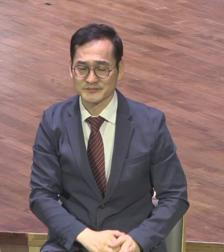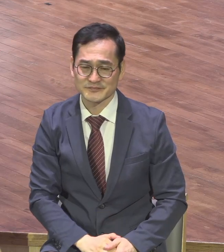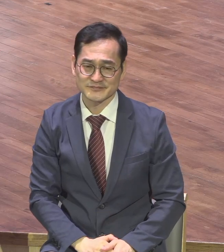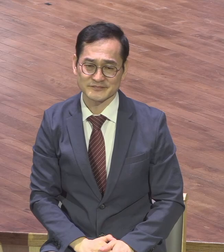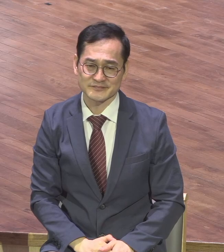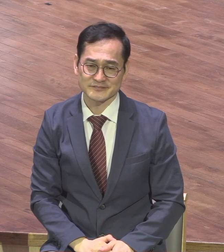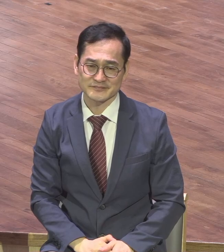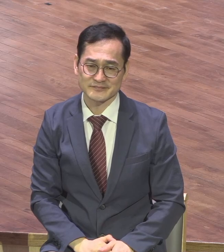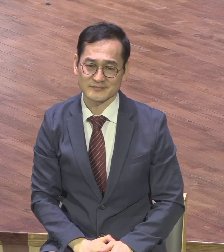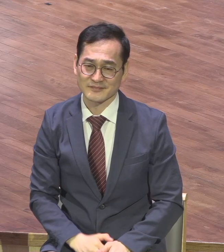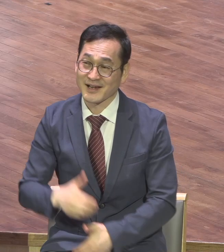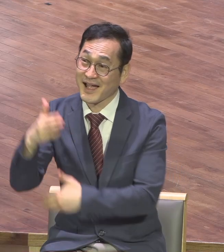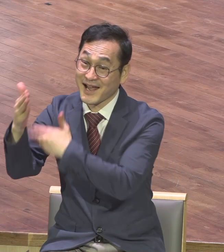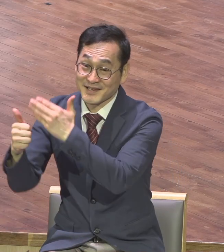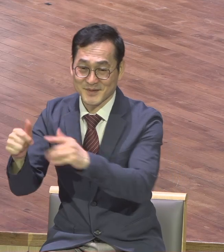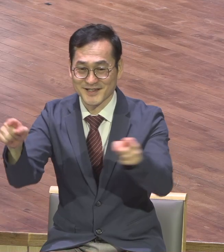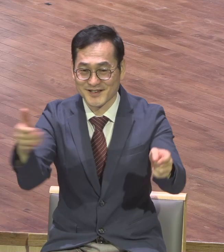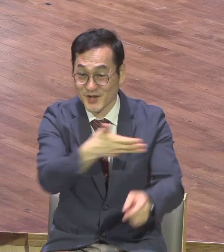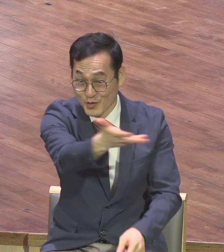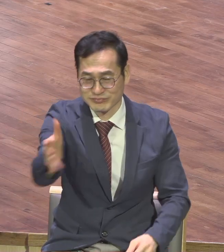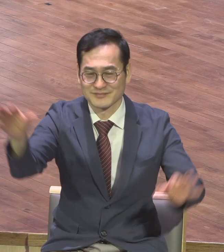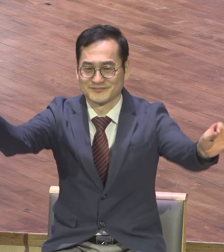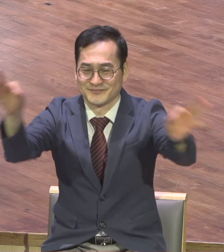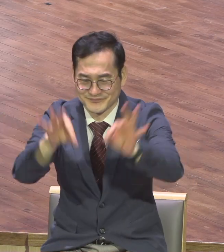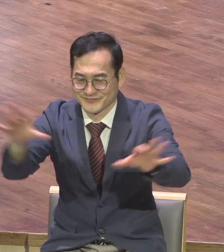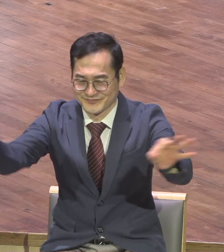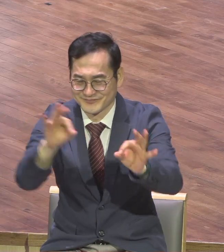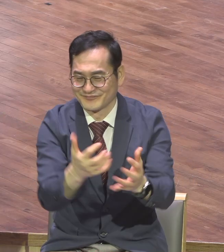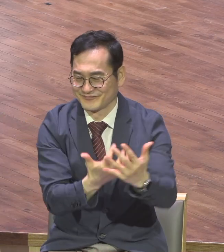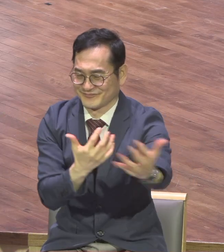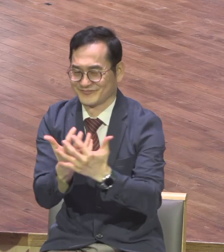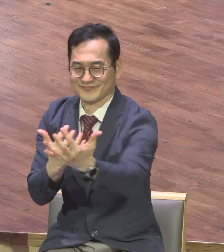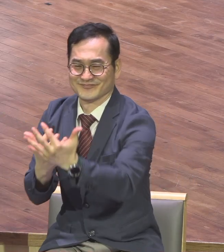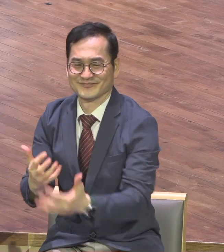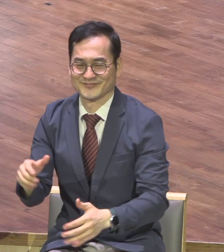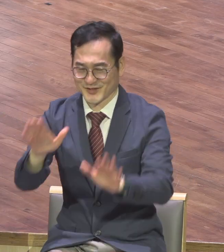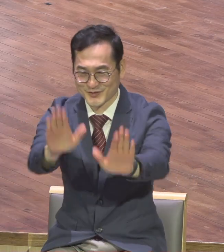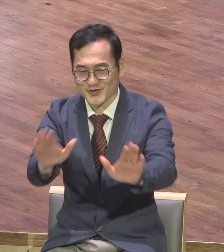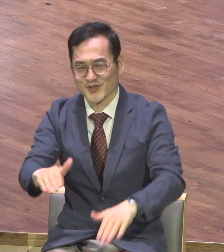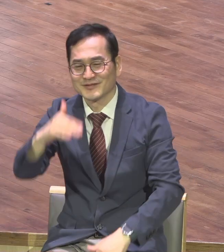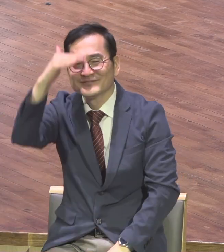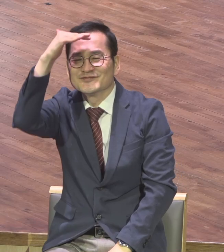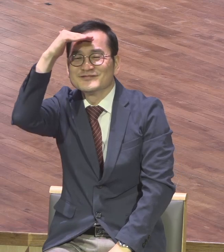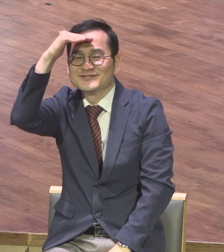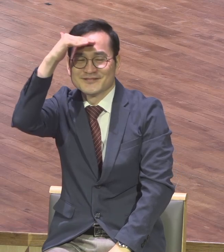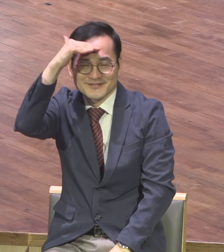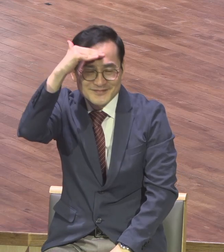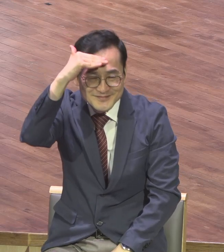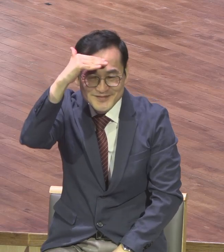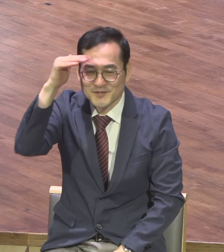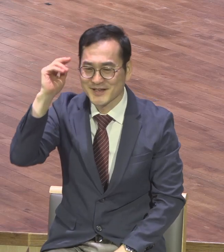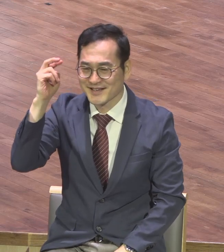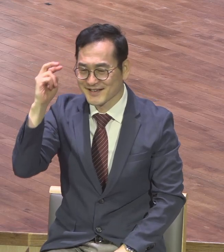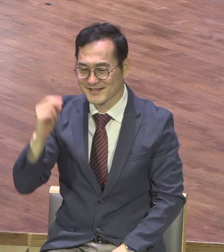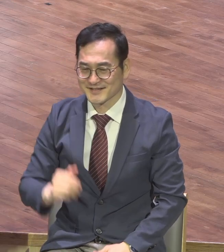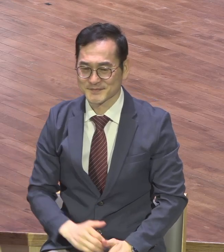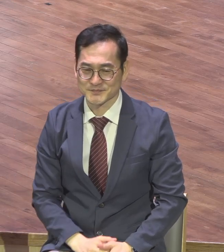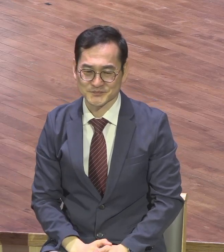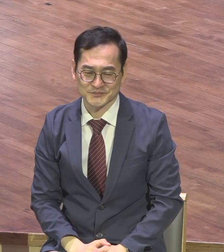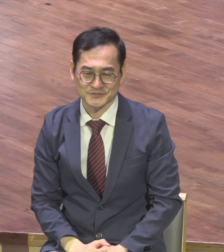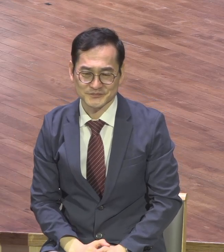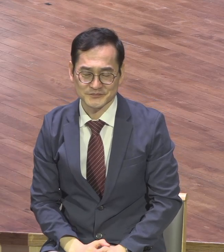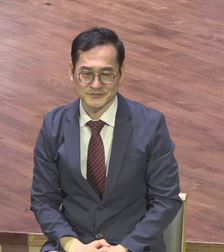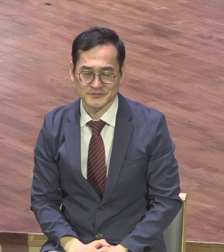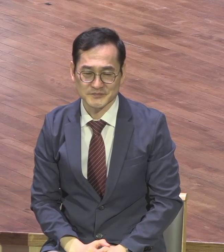거예요. 그렇다면 여러분의 모습이 어때야 되는가? 세상 짐 다 찍고